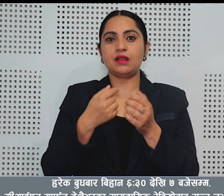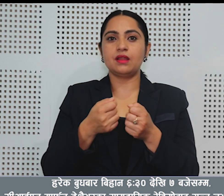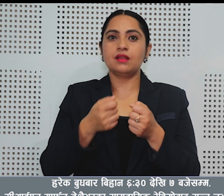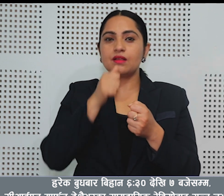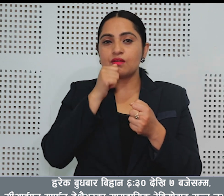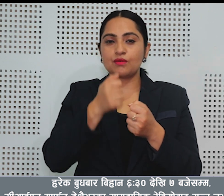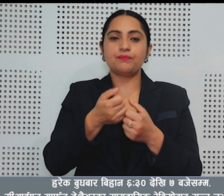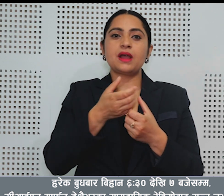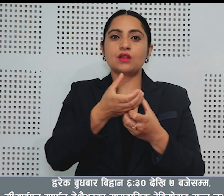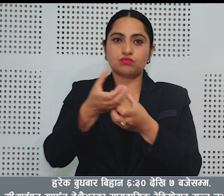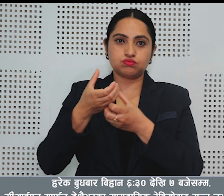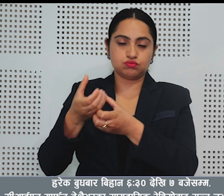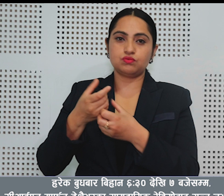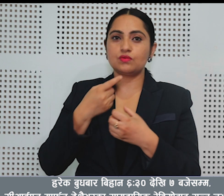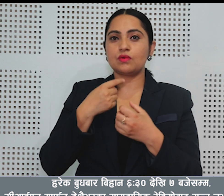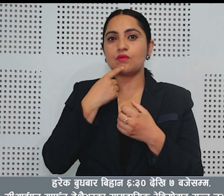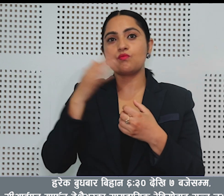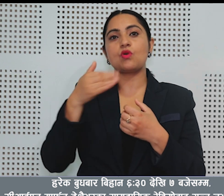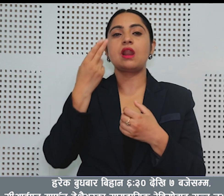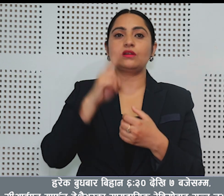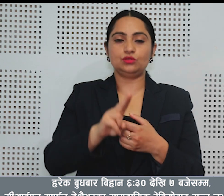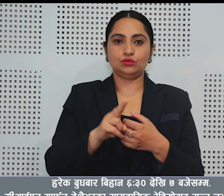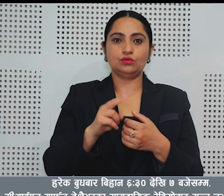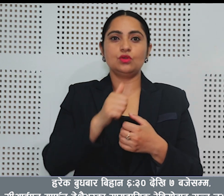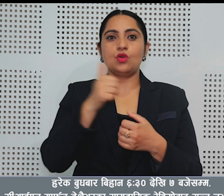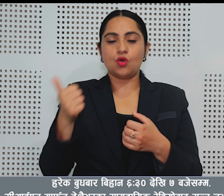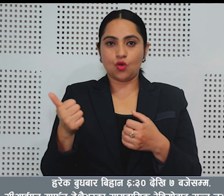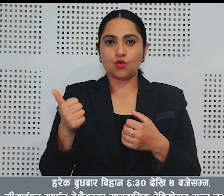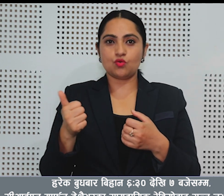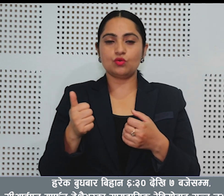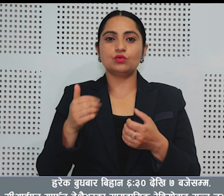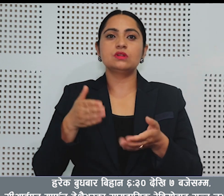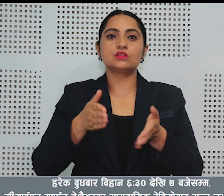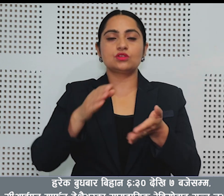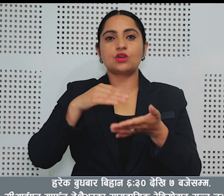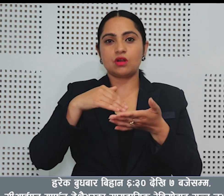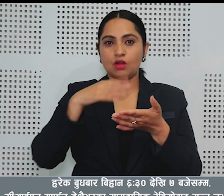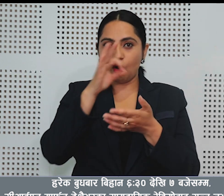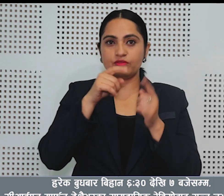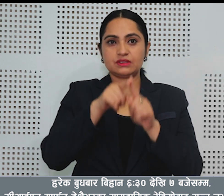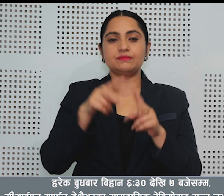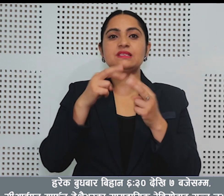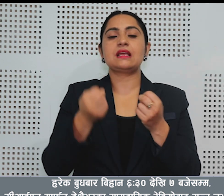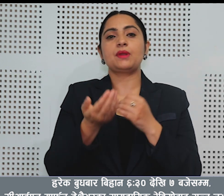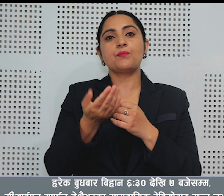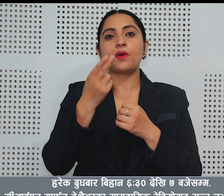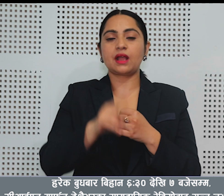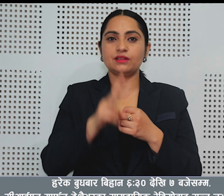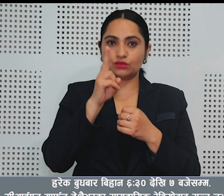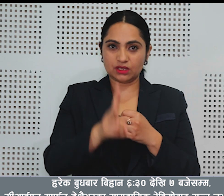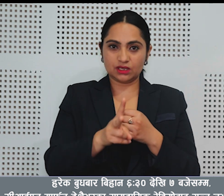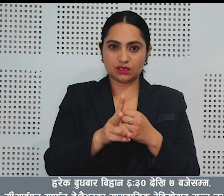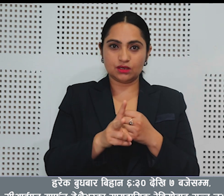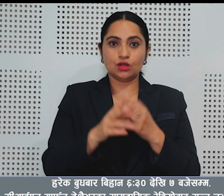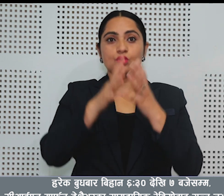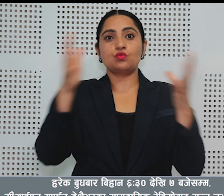पनि होइन। अनि अरू भारी सवारी साधन पनि हामीले सडक कार्यालयसँग चाहिँ मगाउनु परेको अवस्था थियो। त्यो कारणले गर्दाखेरि स्रोत साधन पनि अझै ठुलो